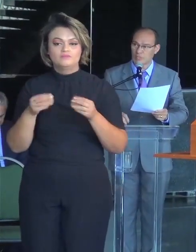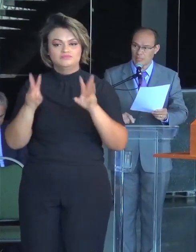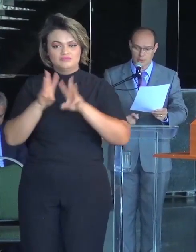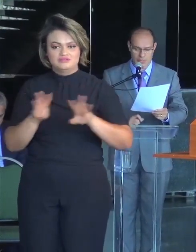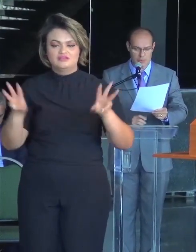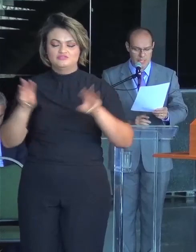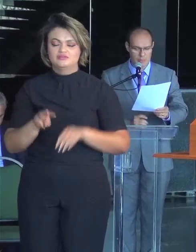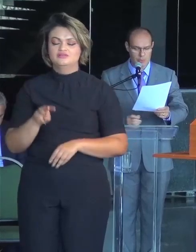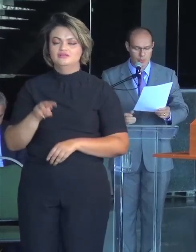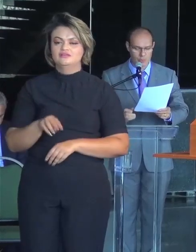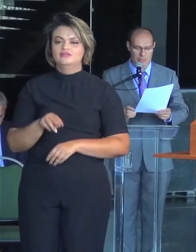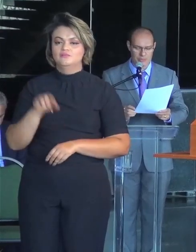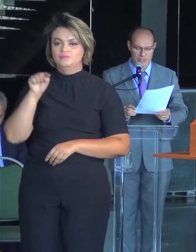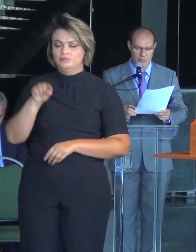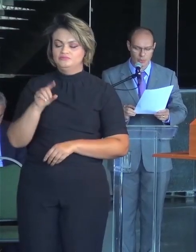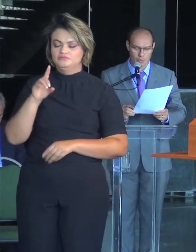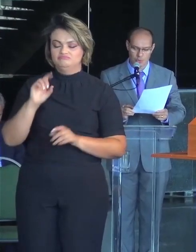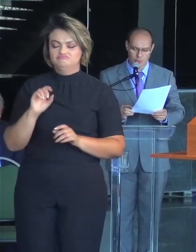endereço